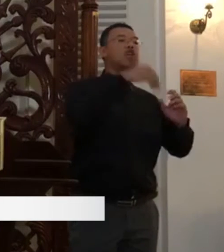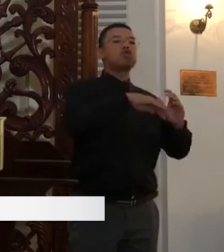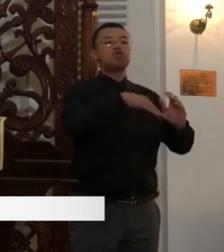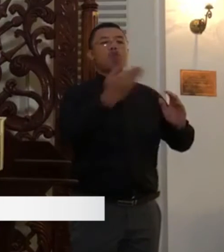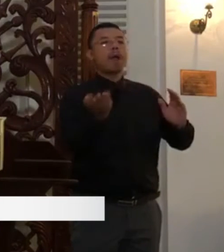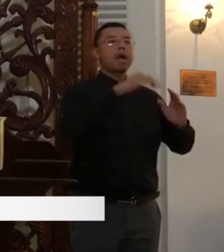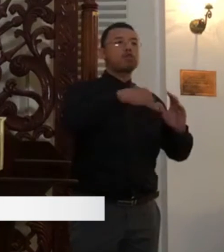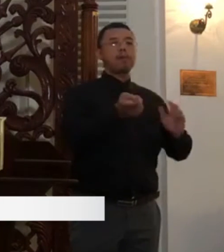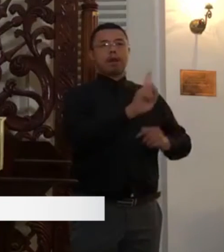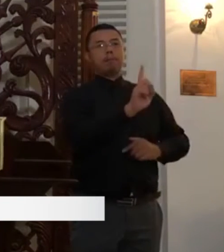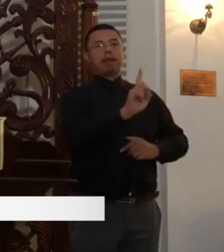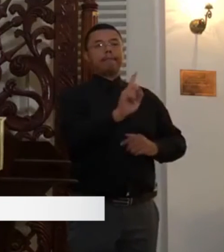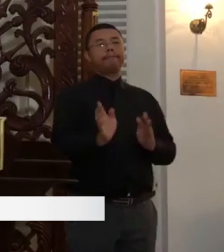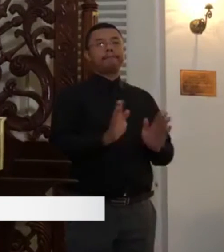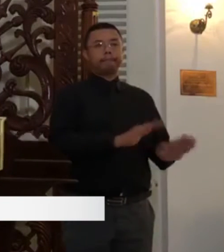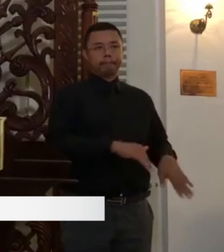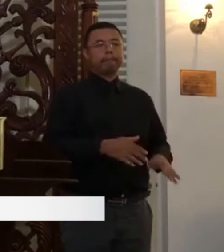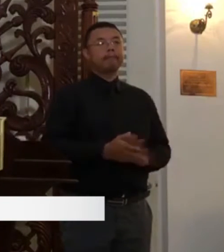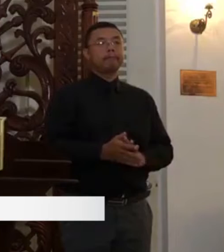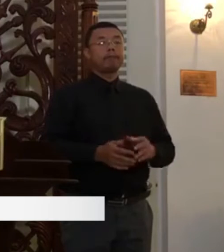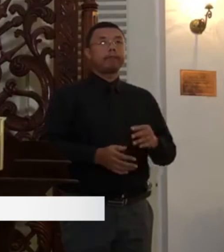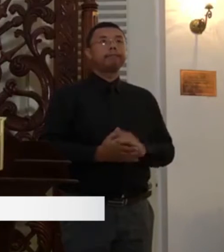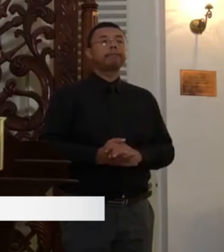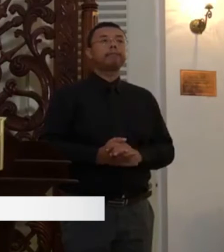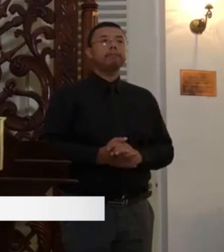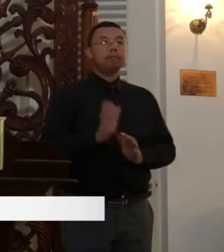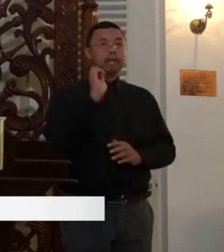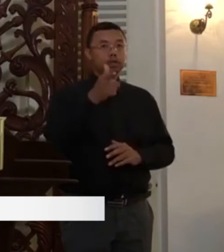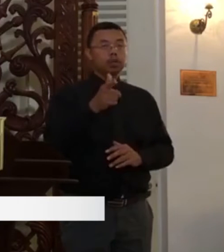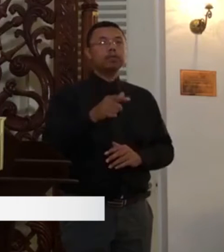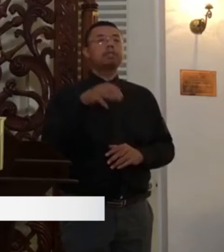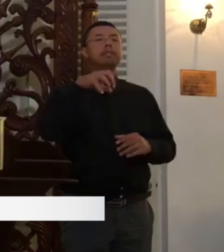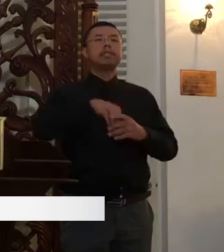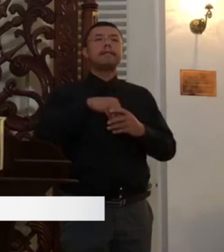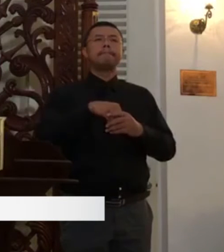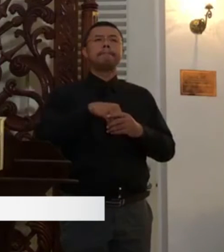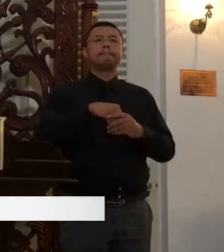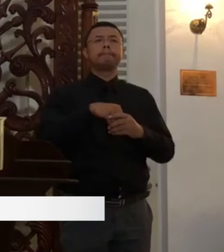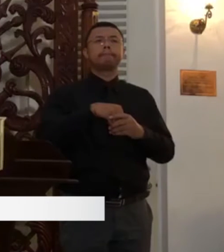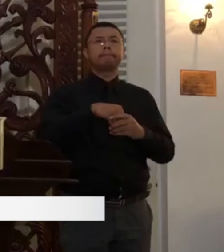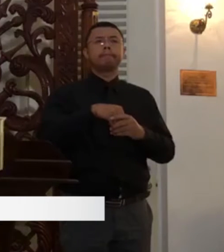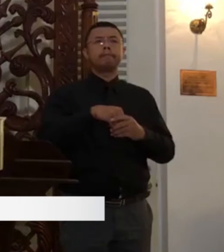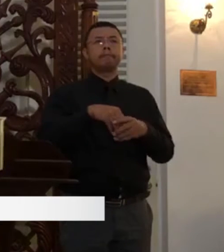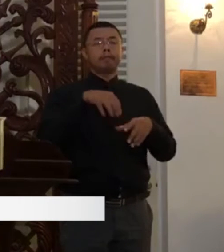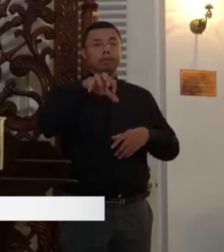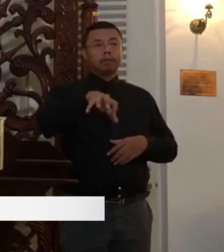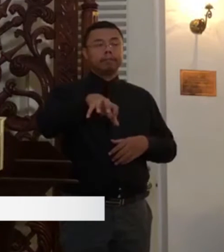konstruksi, proyek konstruksinya. Kemudian di dalam